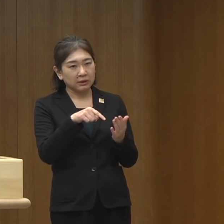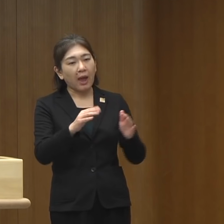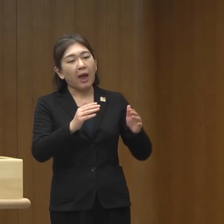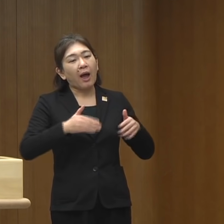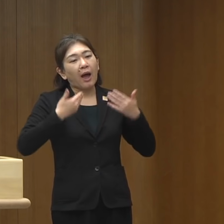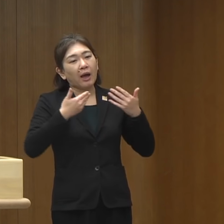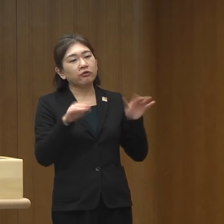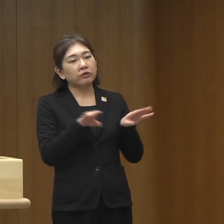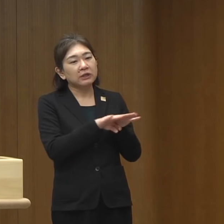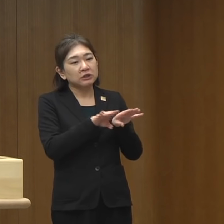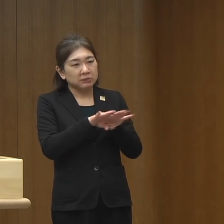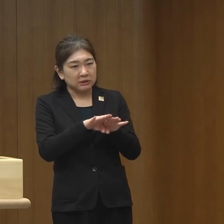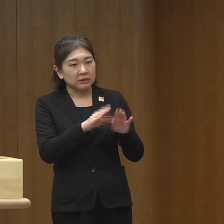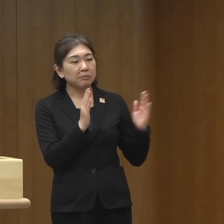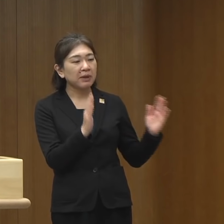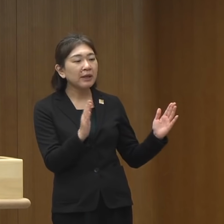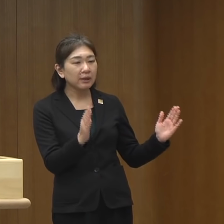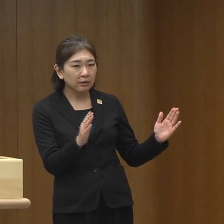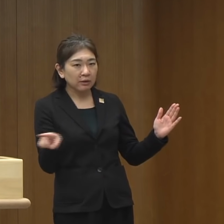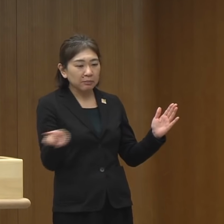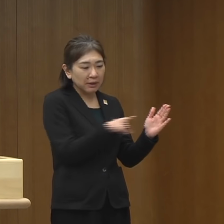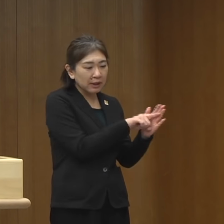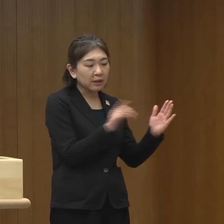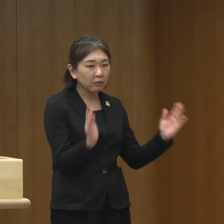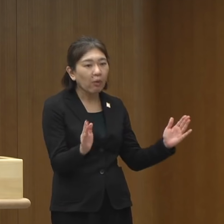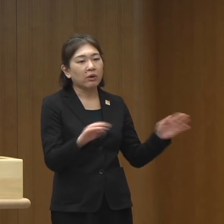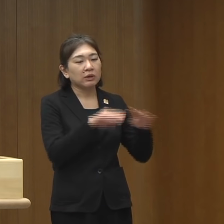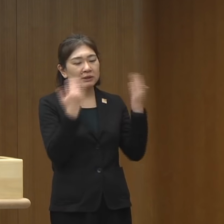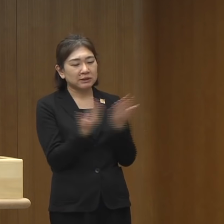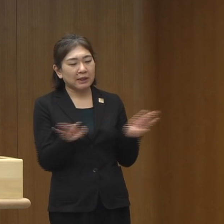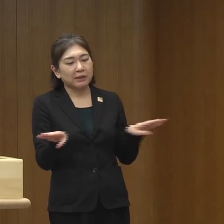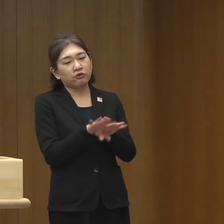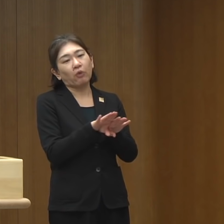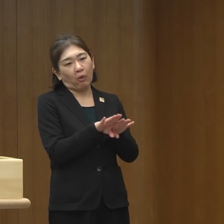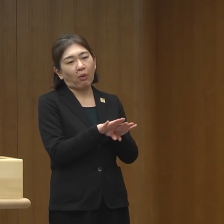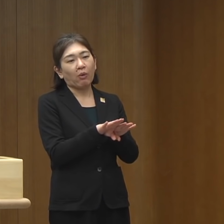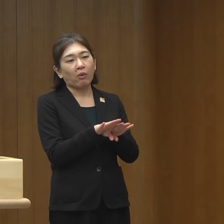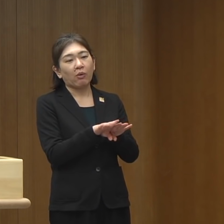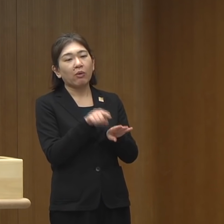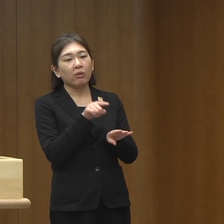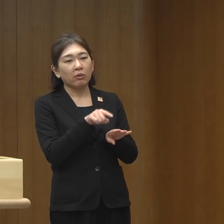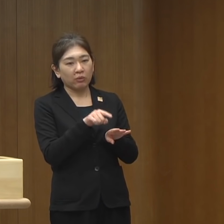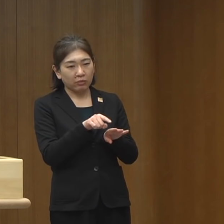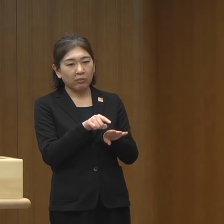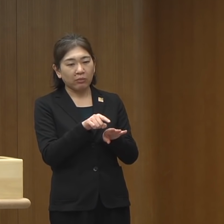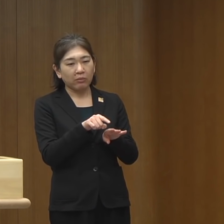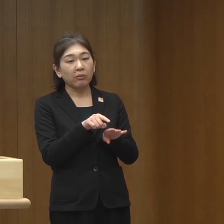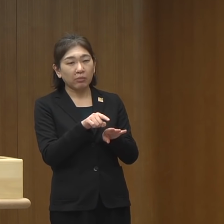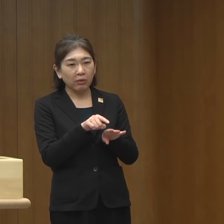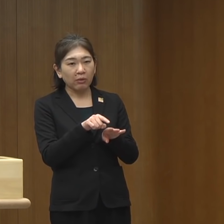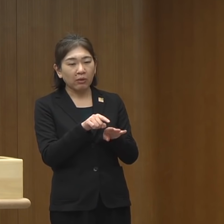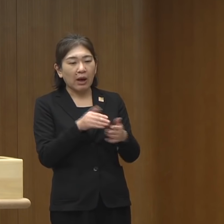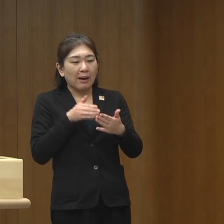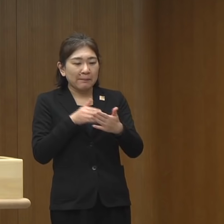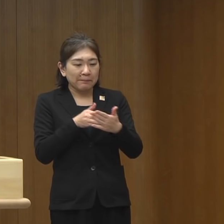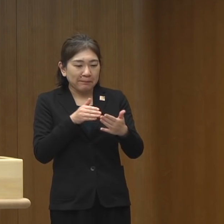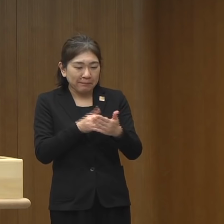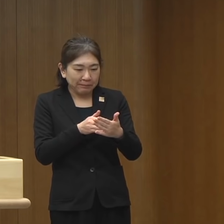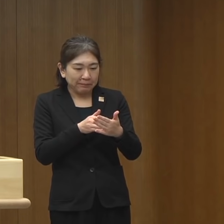休校を実施する中ですね、徹底した感染予防対策を前提とした分散